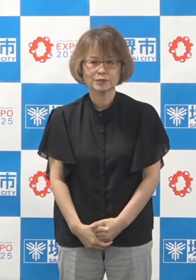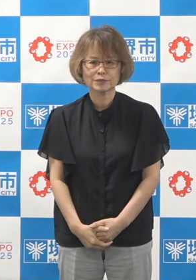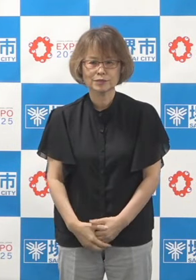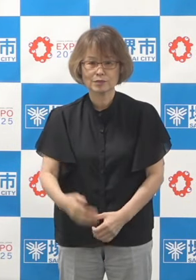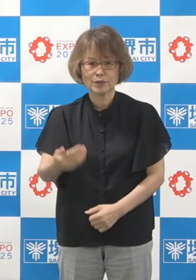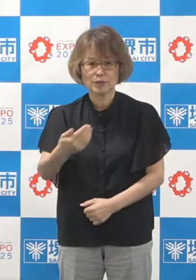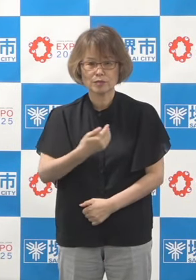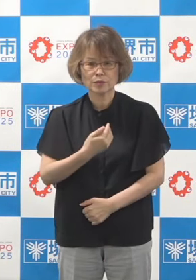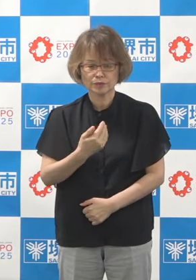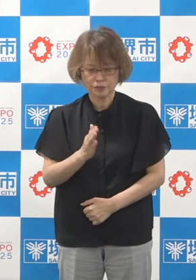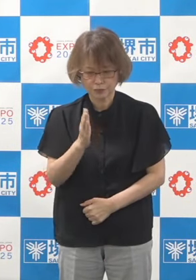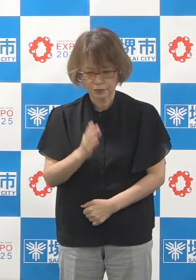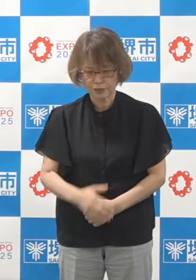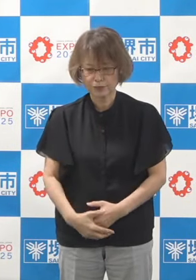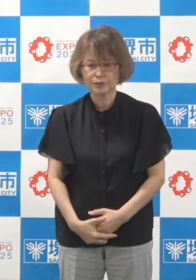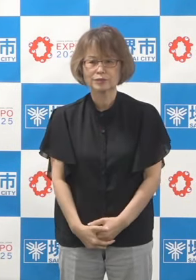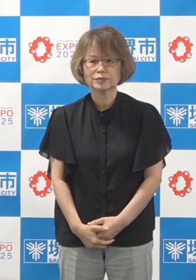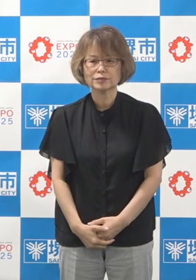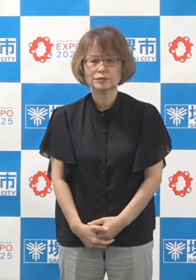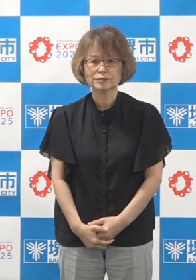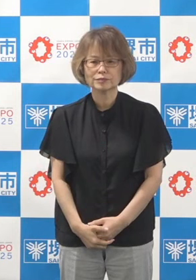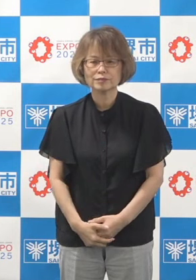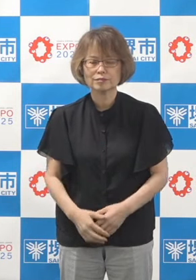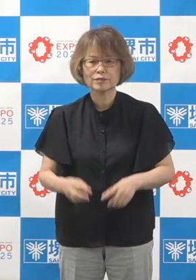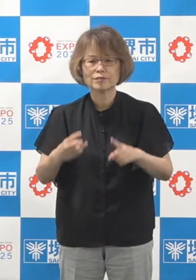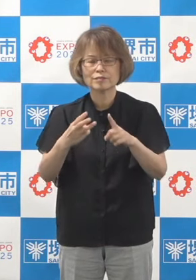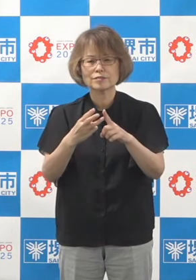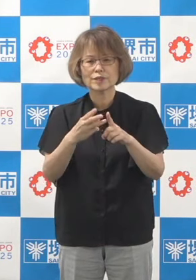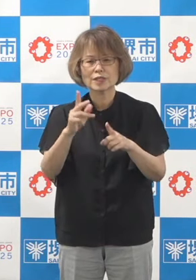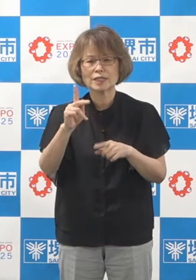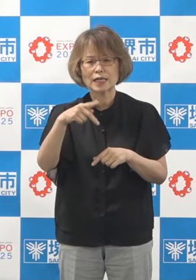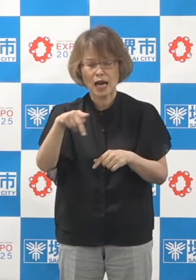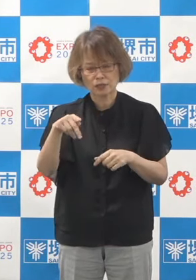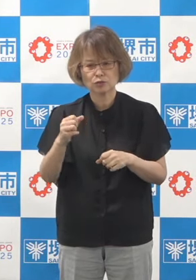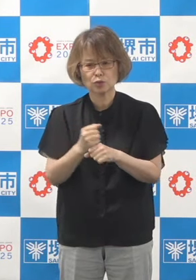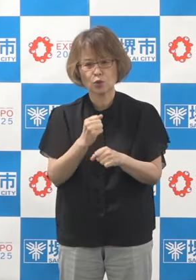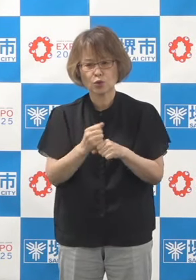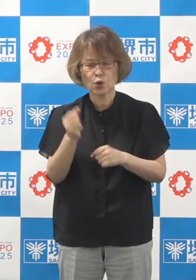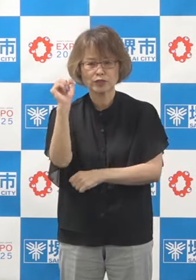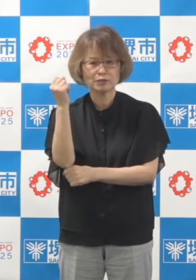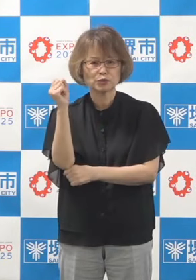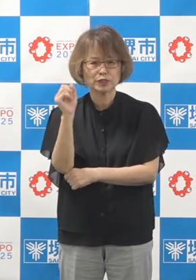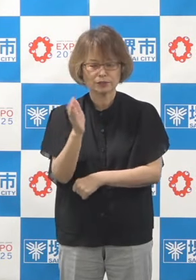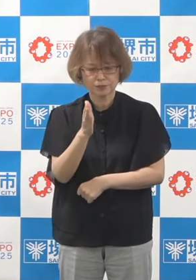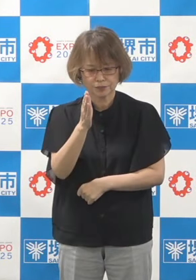問いかがでしょうか。日華工業新聞さん、どうぞ。